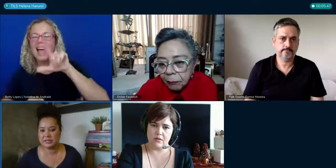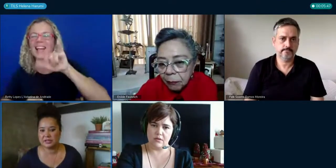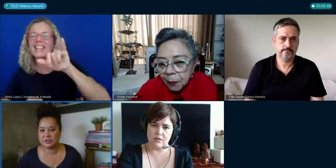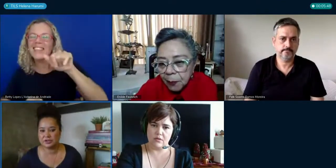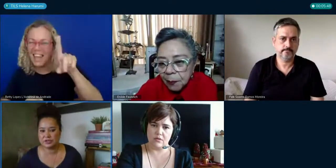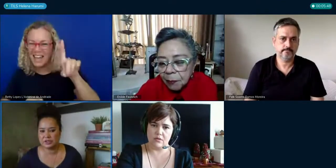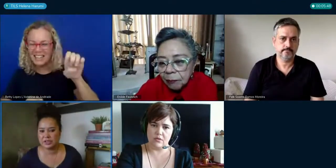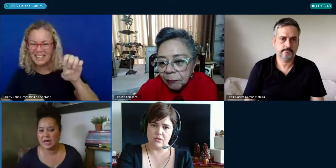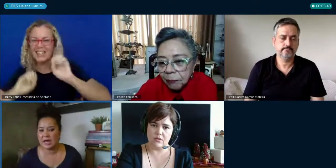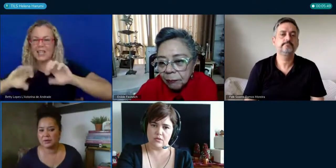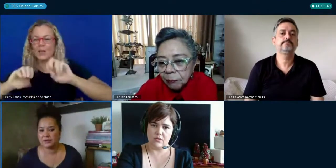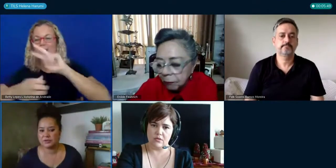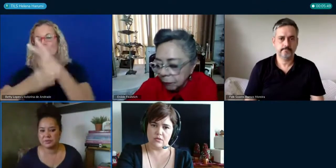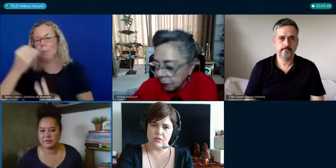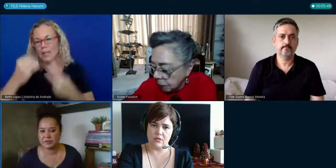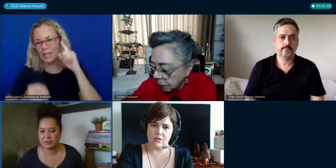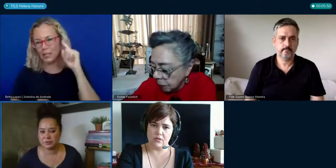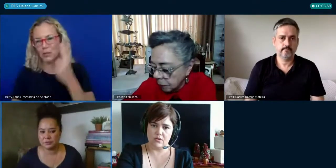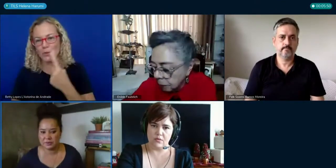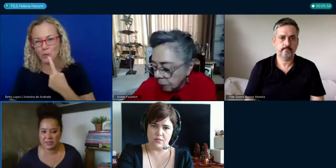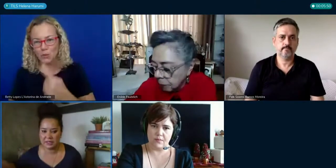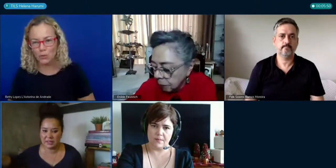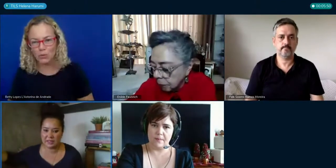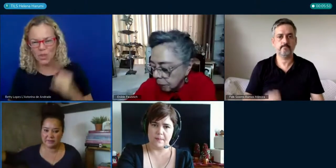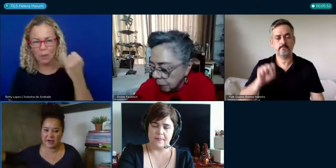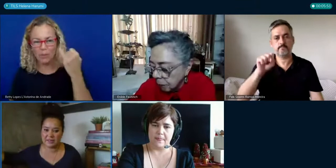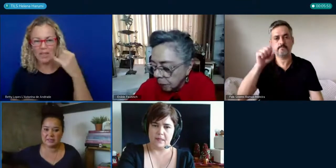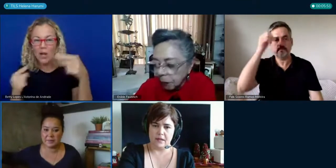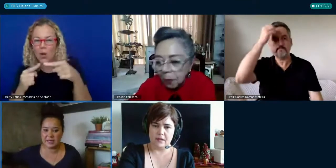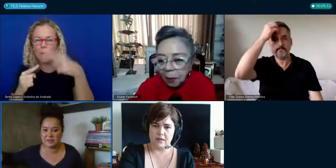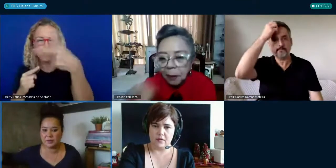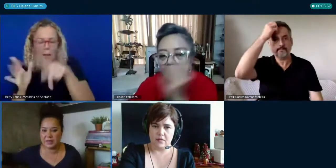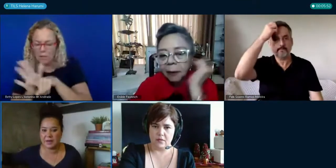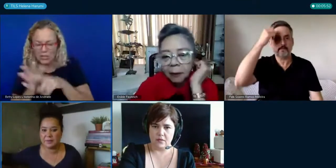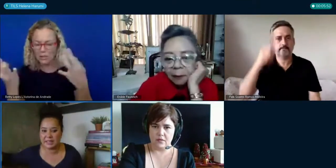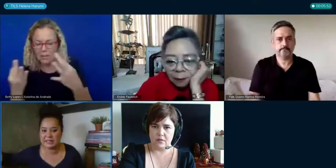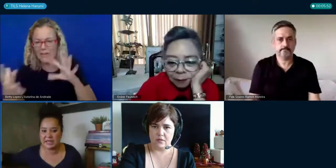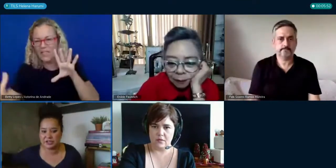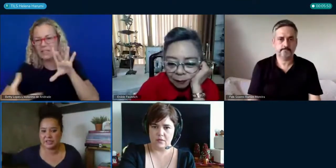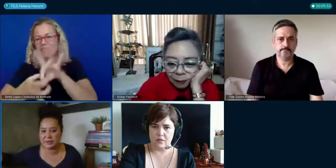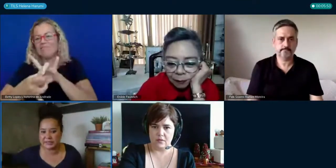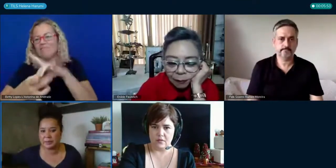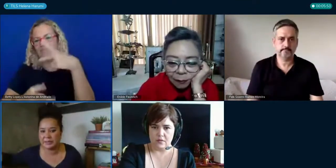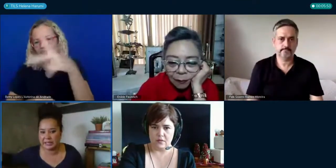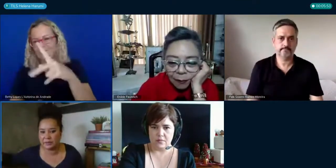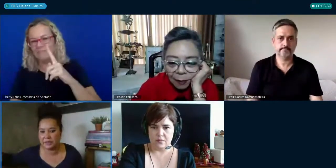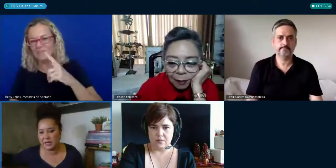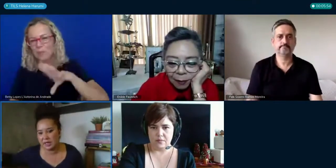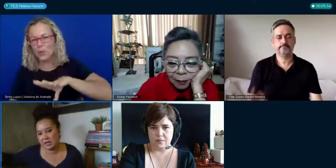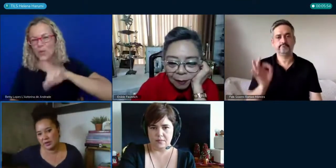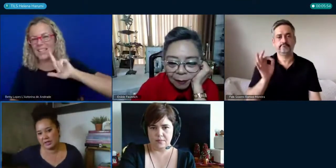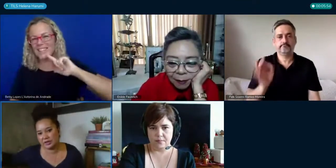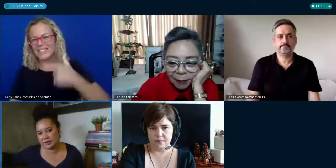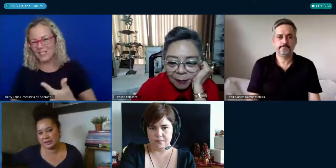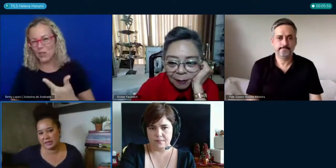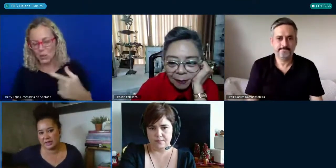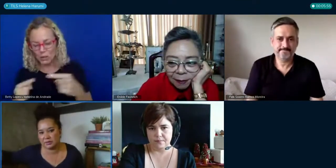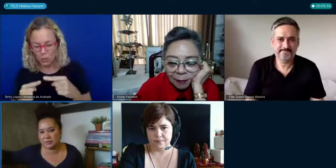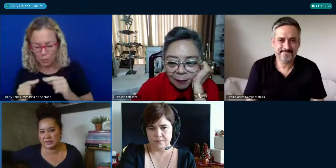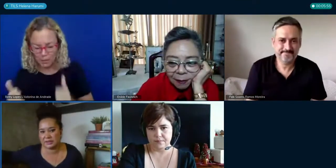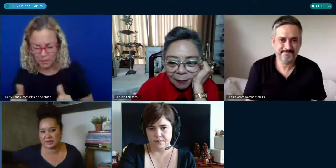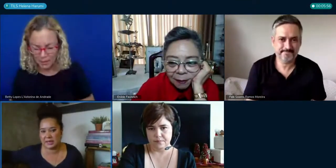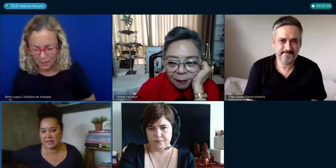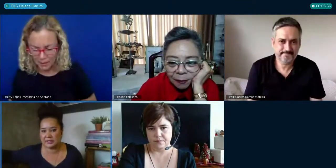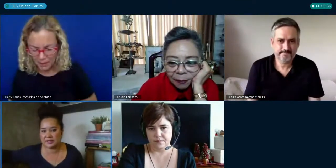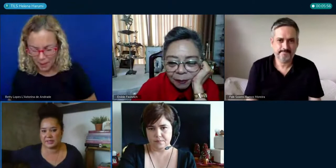14.191, de 3 de agosto de 2021, que fala também sobre a modalidade da educação bilíngue. Eu acredito que